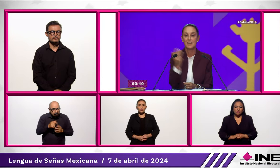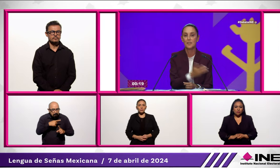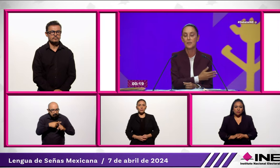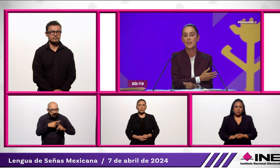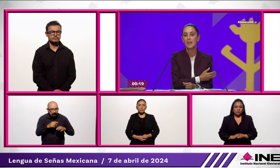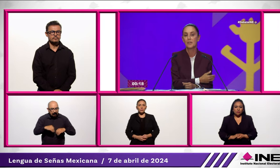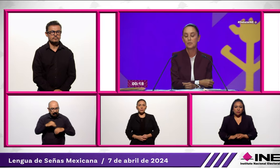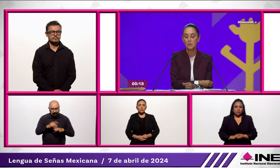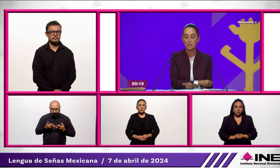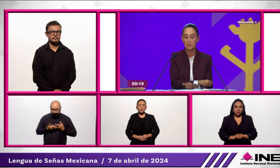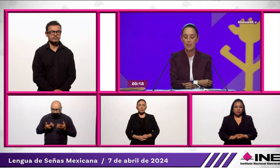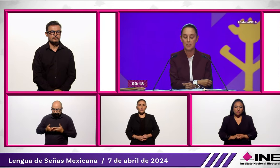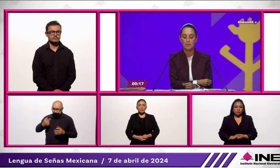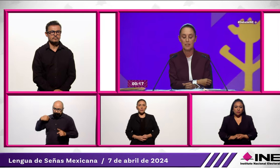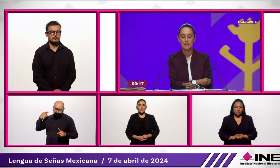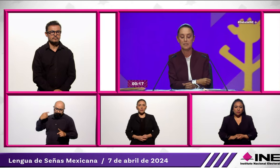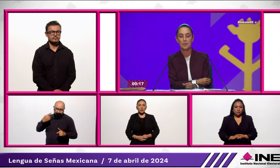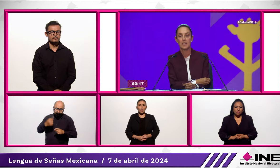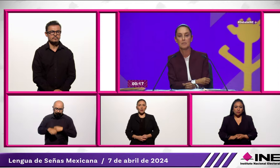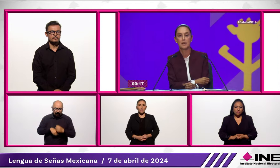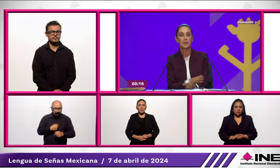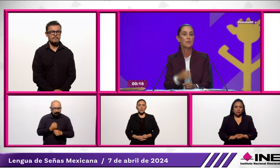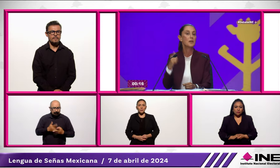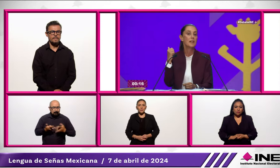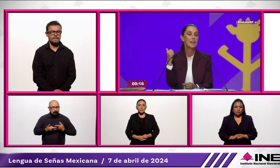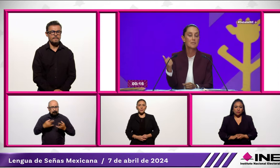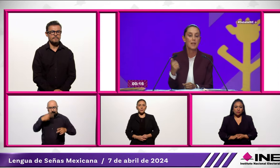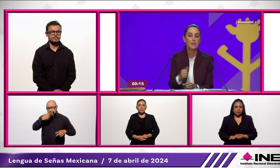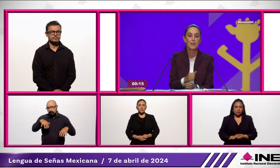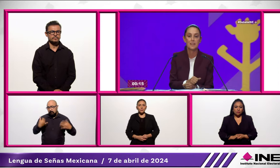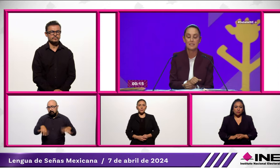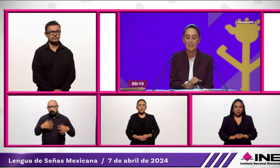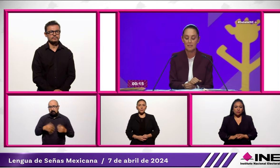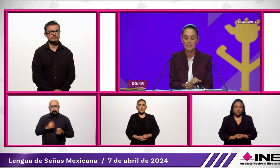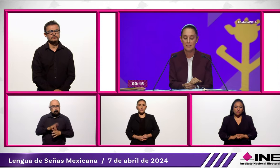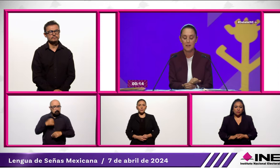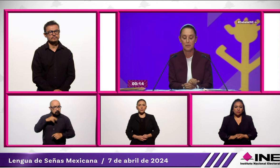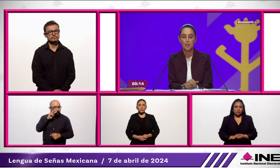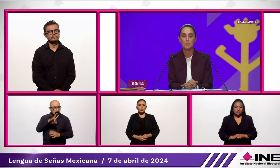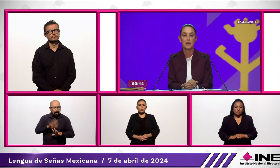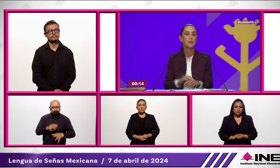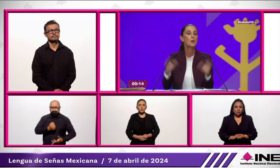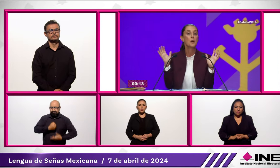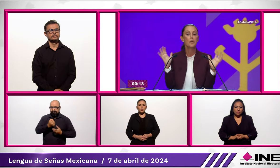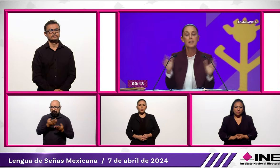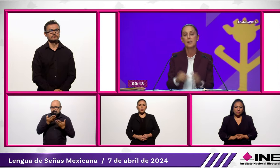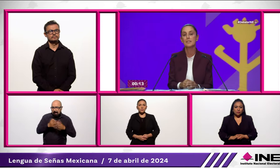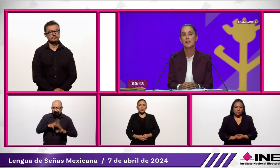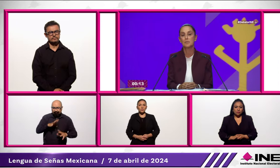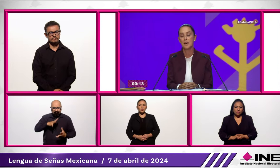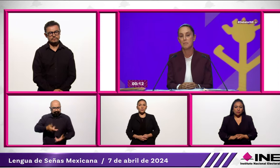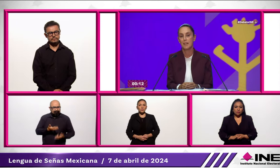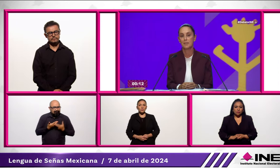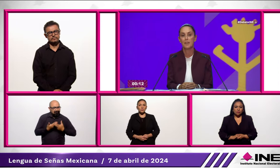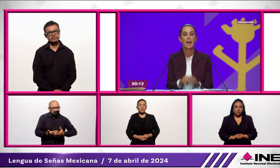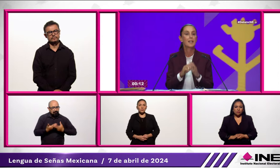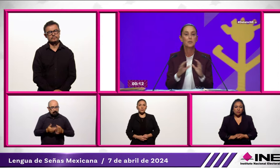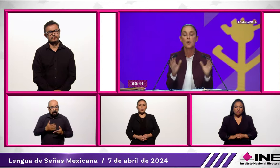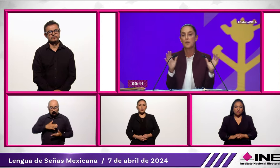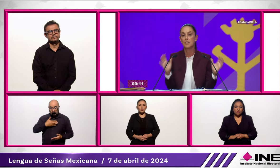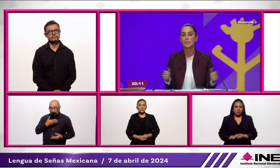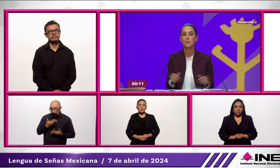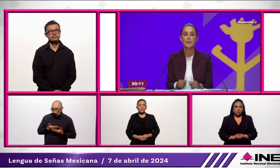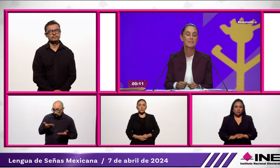haya existido en los últimos años en la historia de México, las mayores reservas del Banco de México. Hoy quiero hacer un llamado